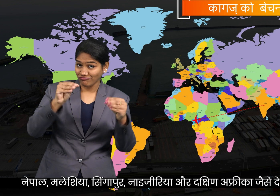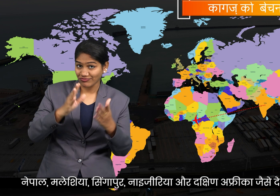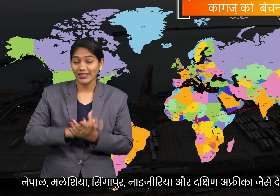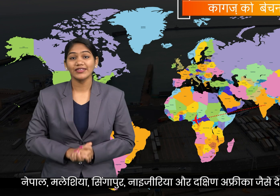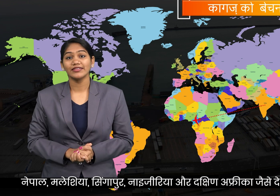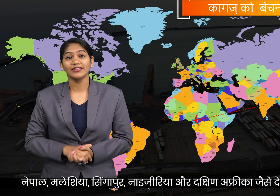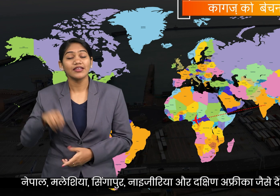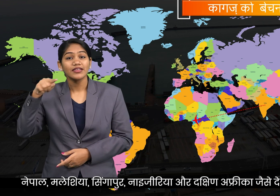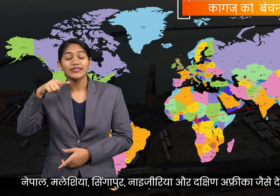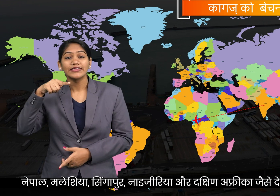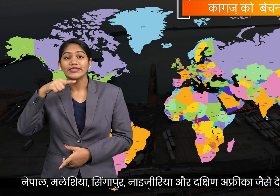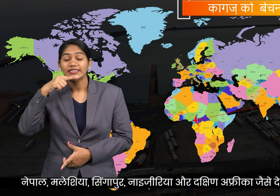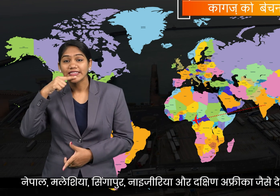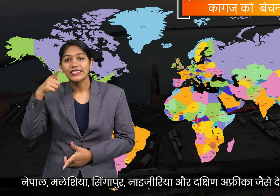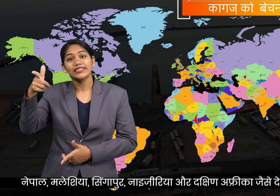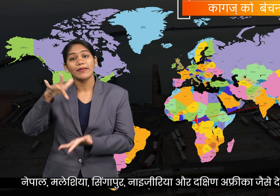नाइजीरिया